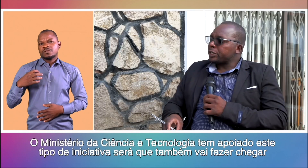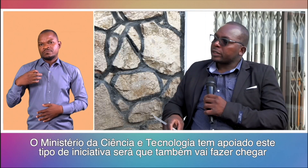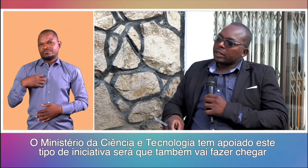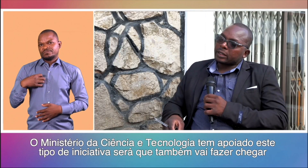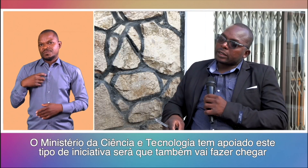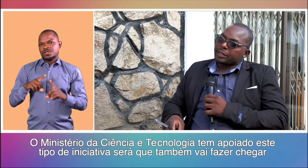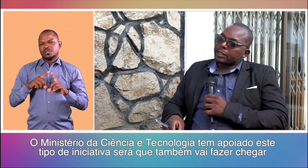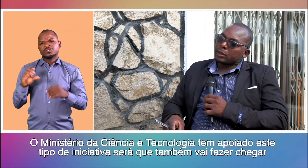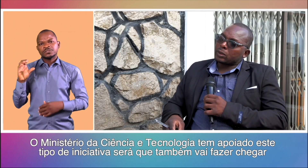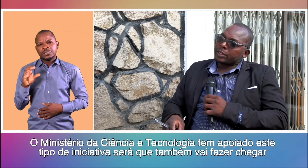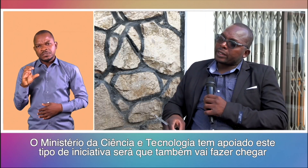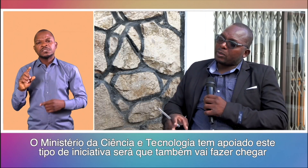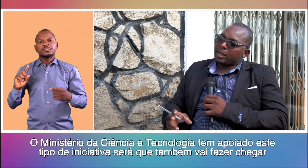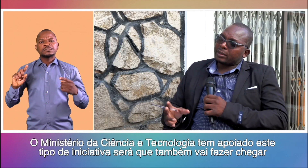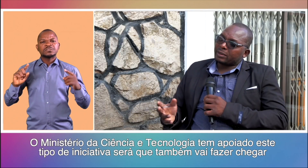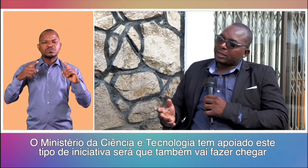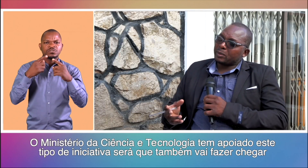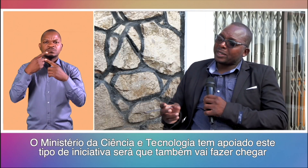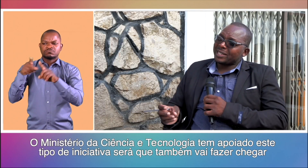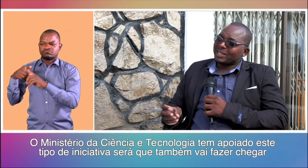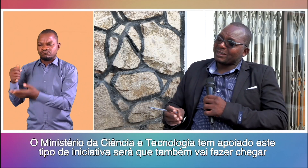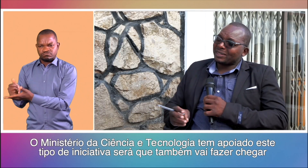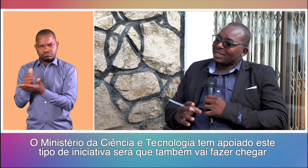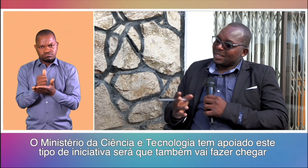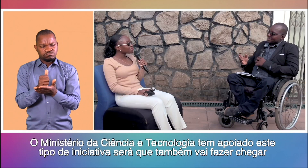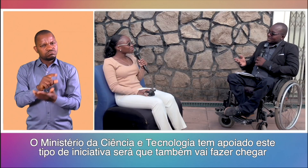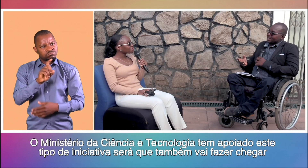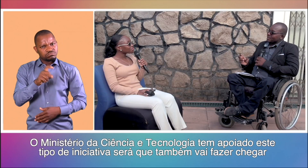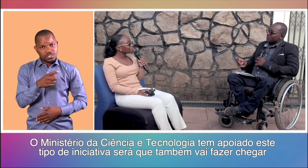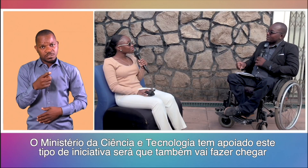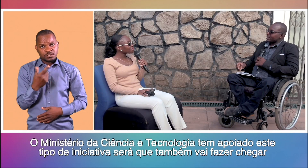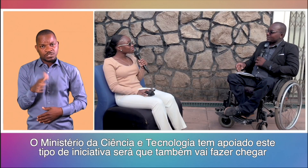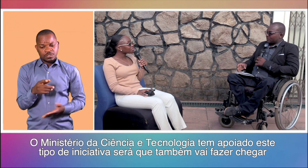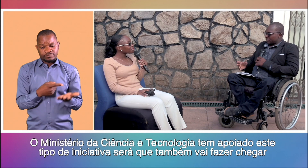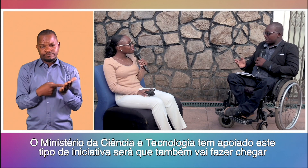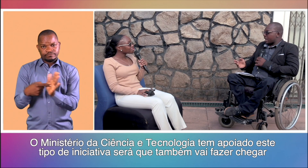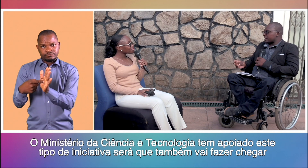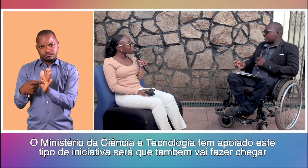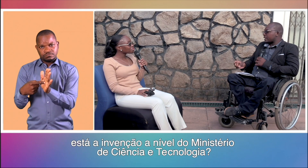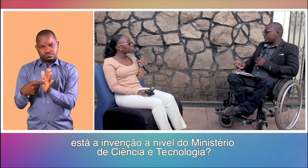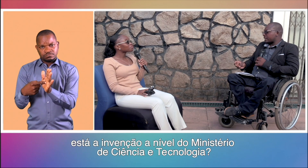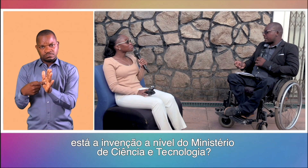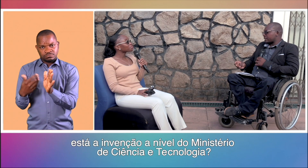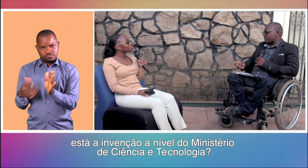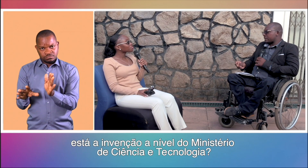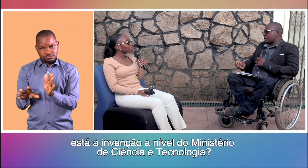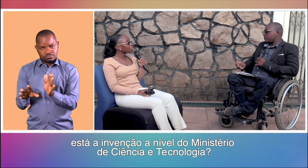Ministério da Ciência e Tecnologia tem apoiado este tipo de iniciativa. Será que também vai fazer chegar esta invenção